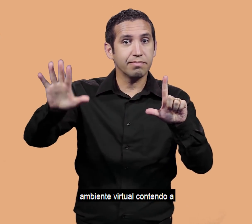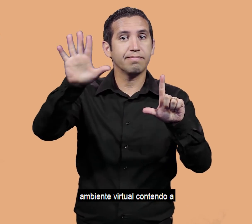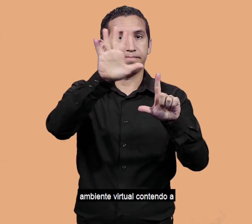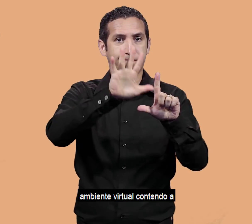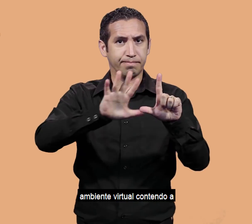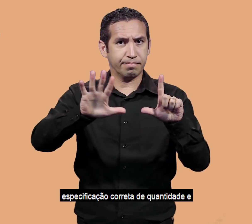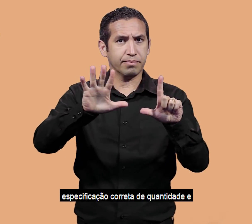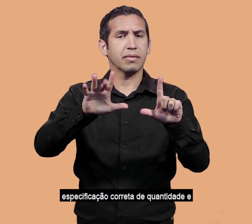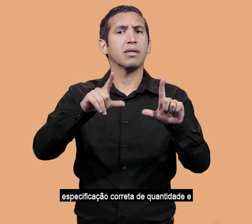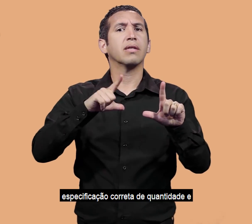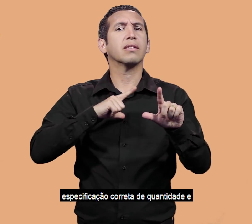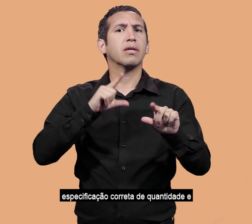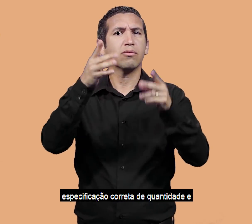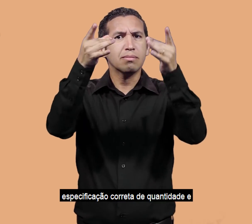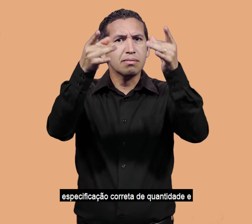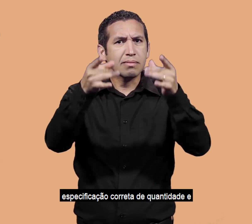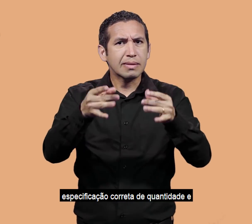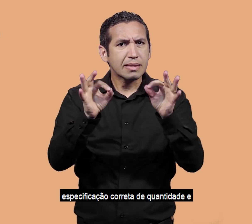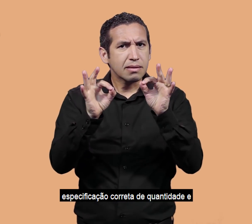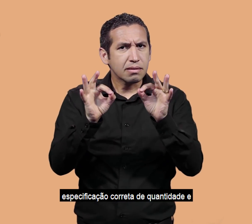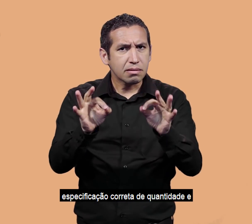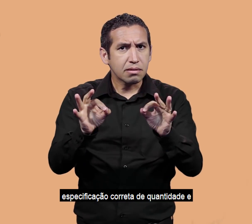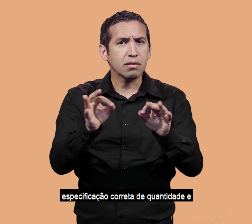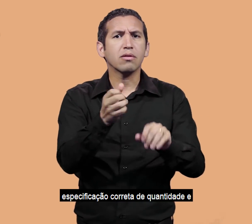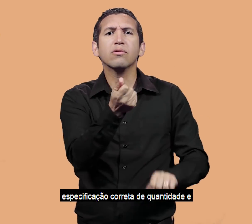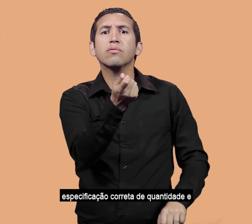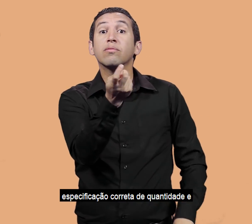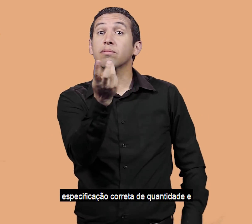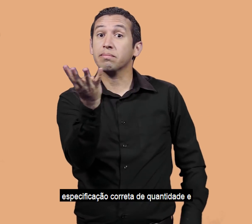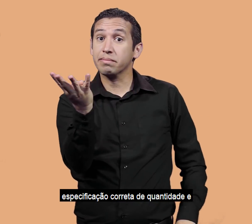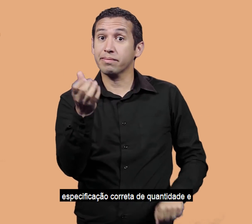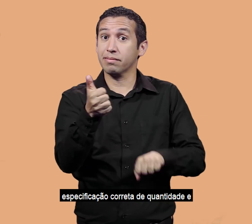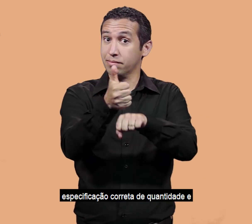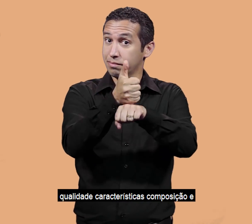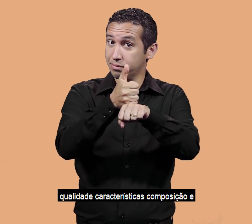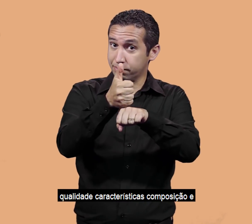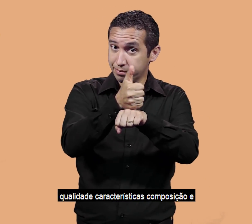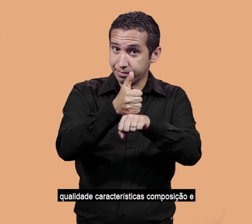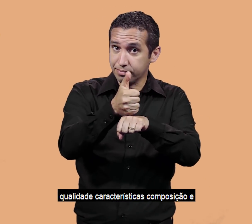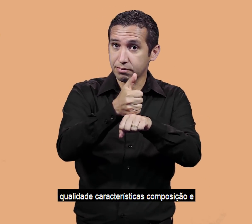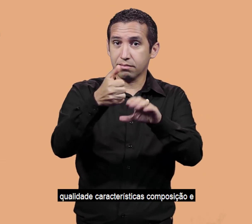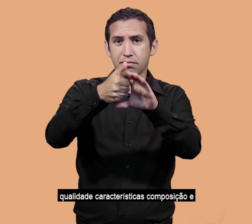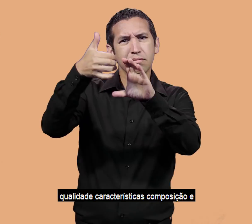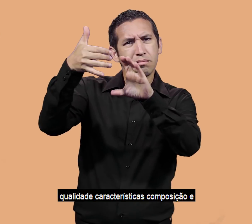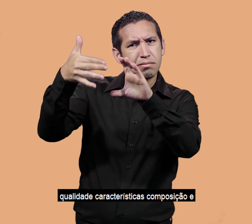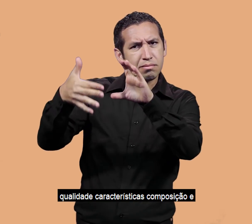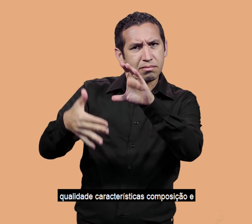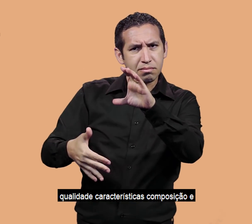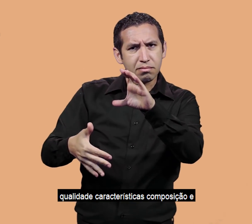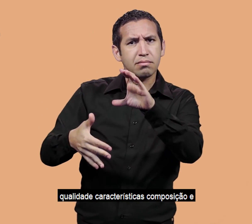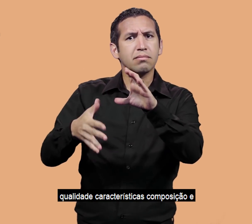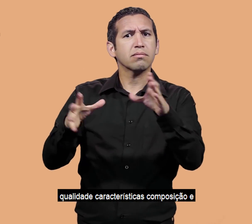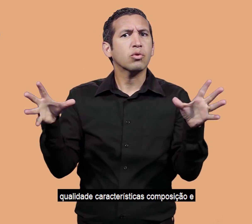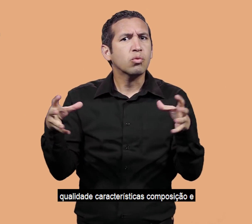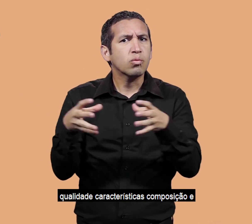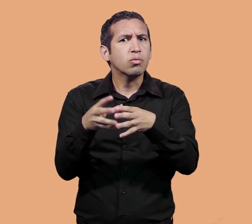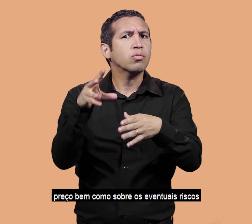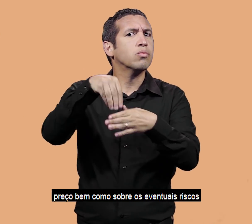contendo a especificação correta de quantidade e qualidade características composição e preço